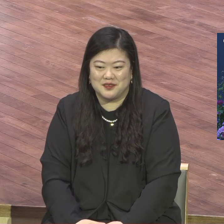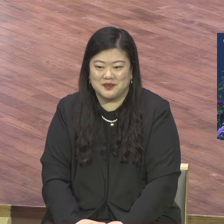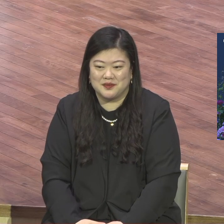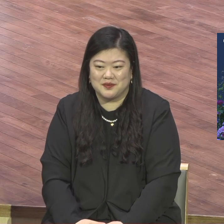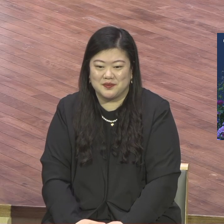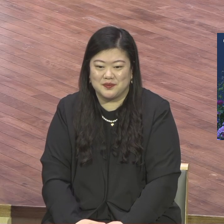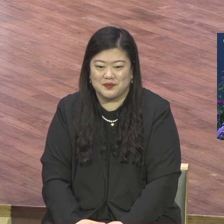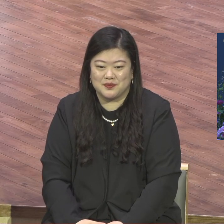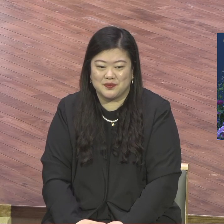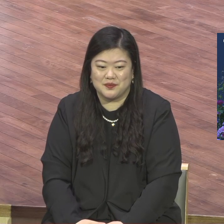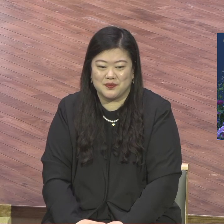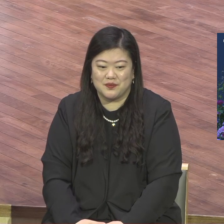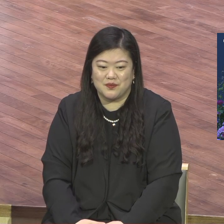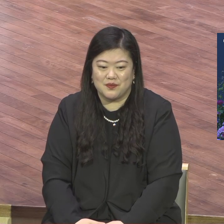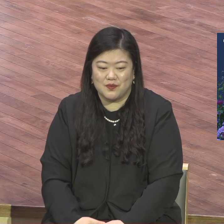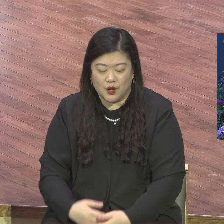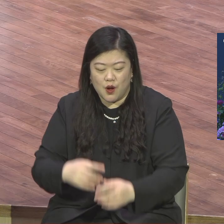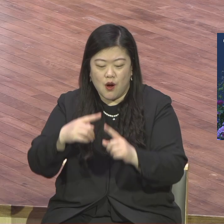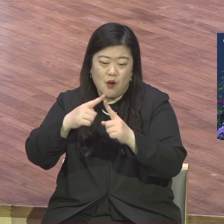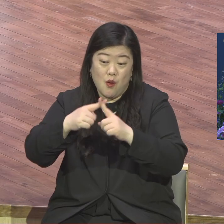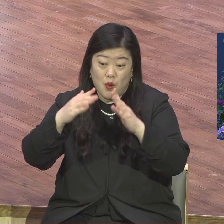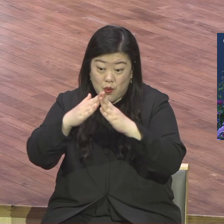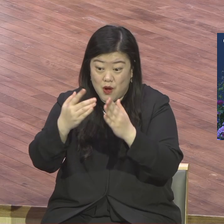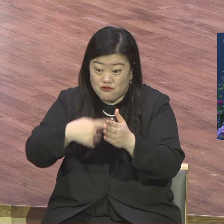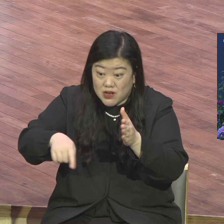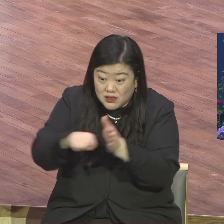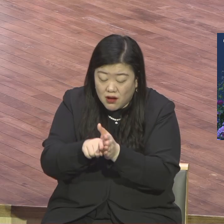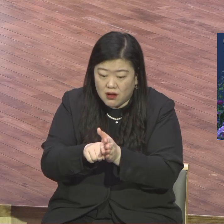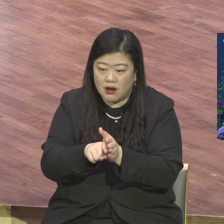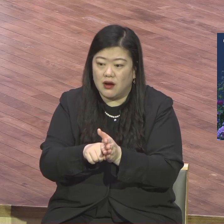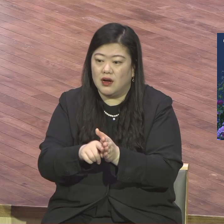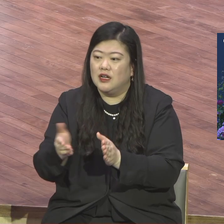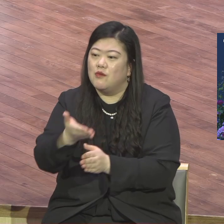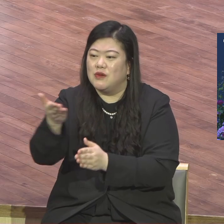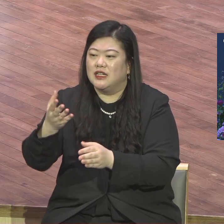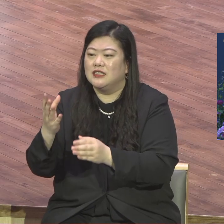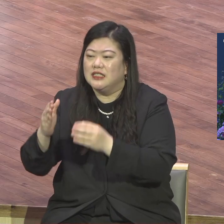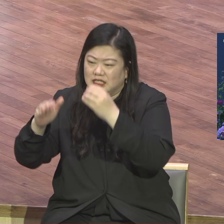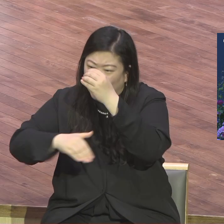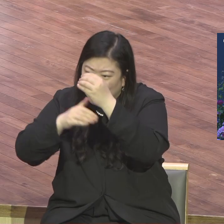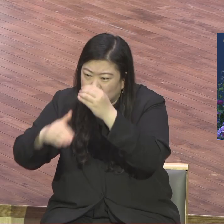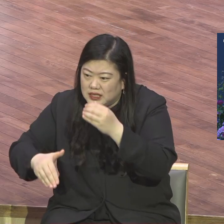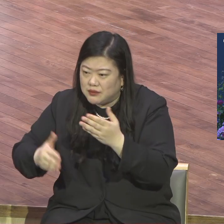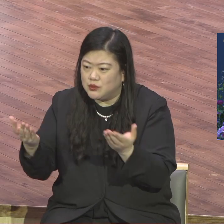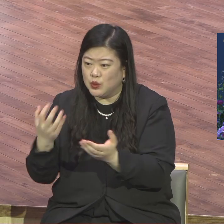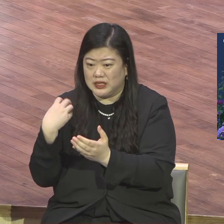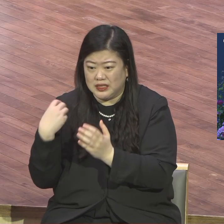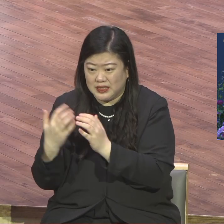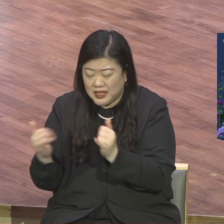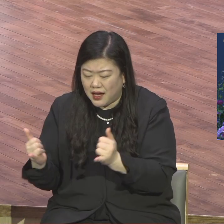본당 헌당을 위해서 헌신한 성도들을 위한 위로 차원도 되겠지만은